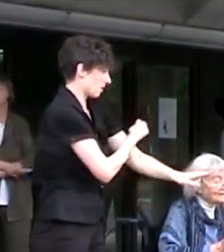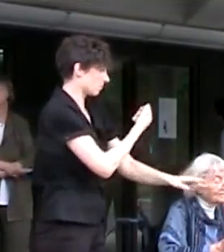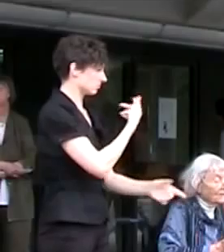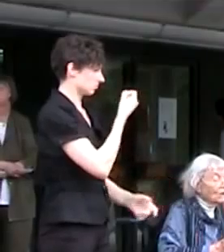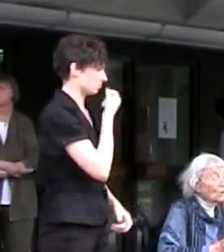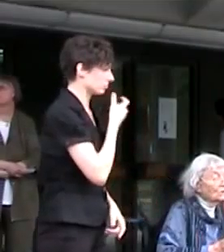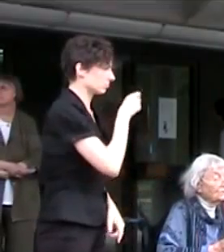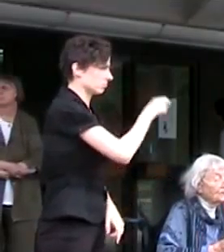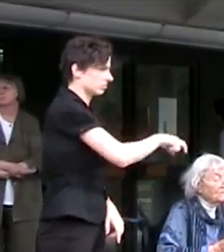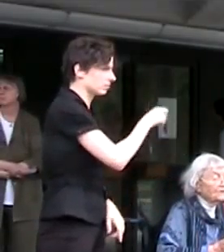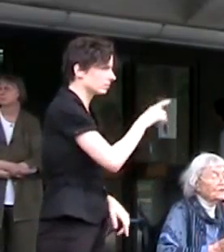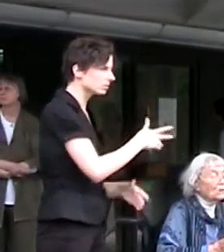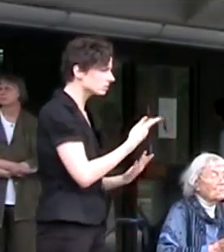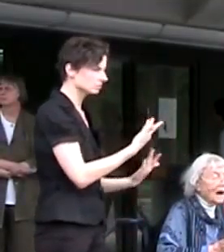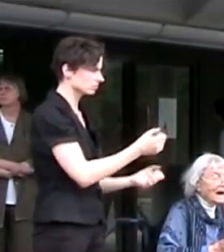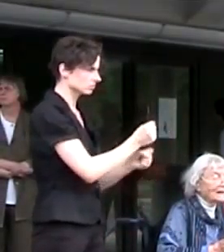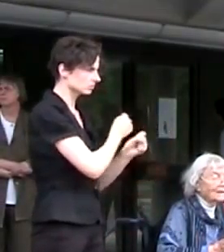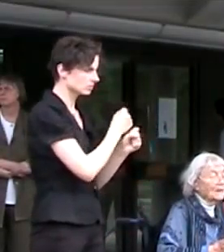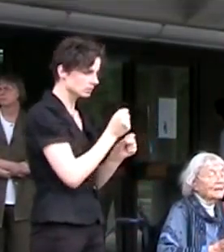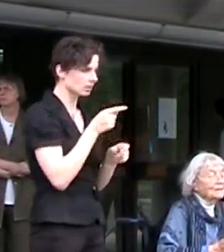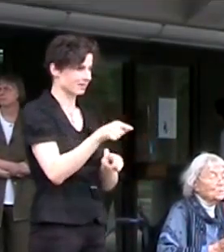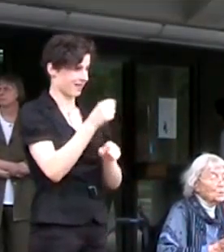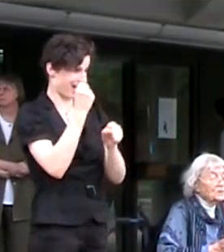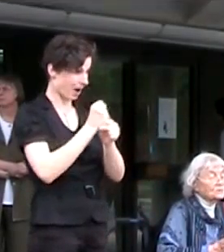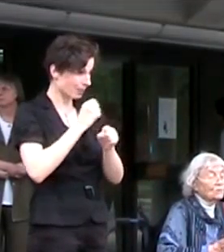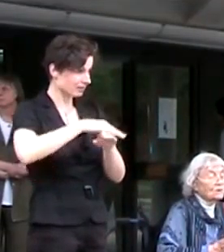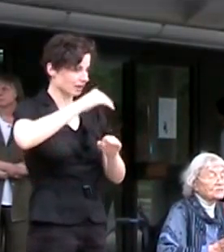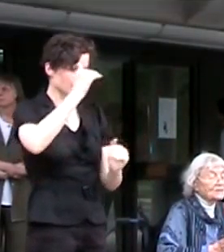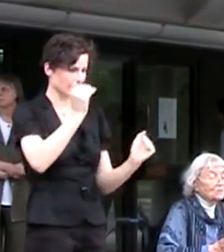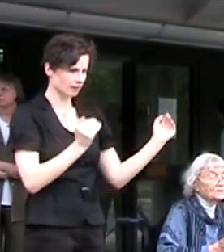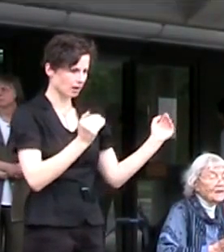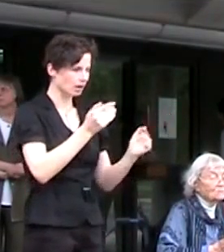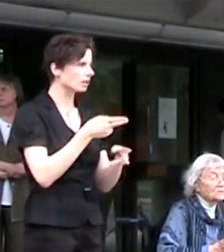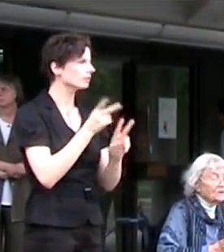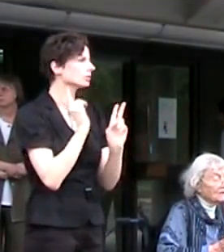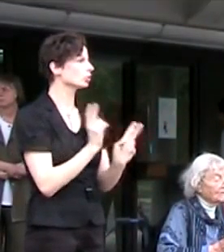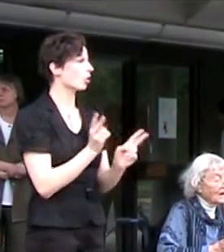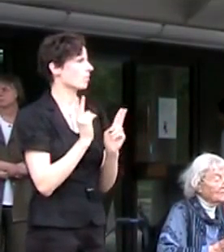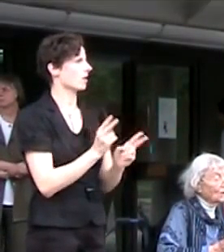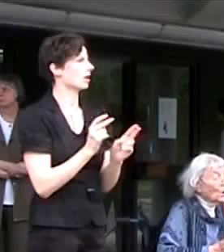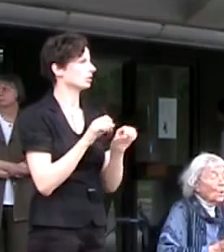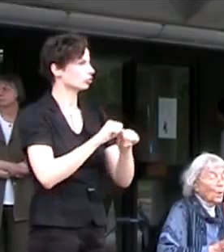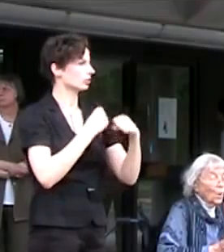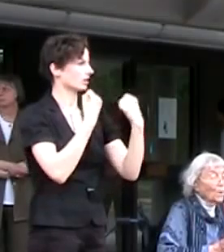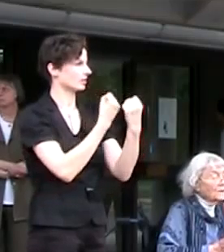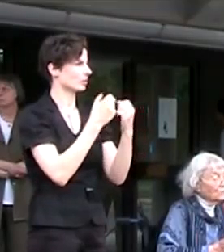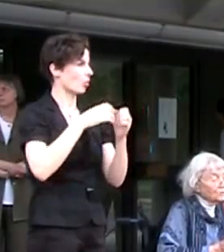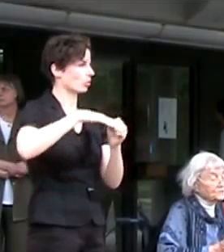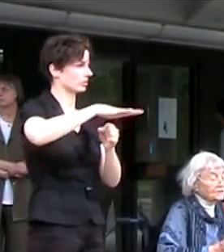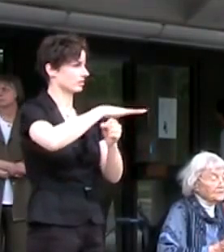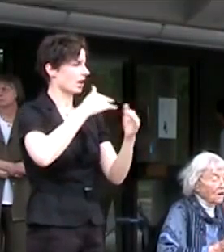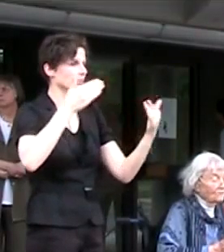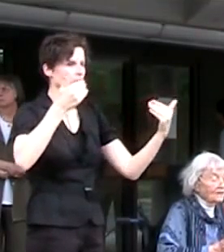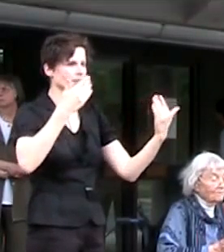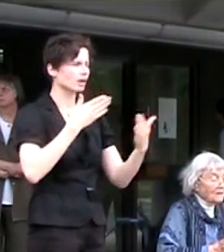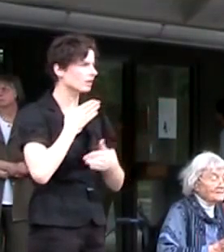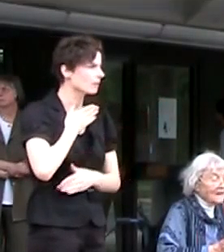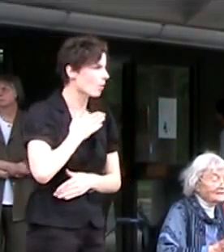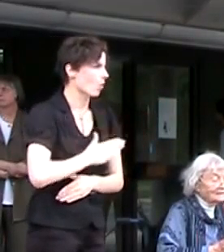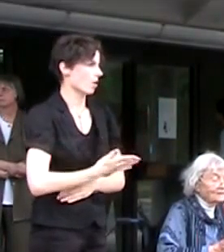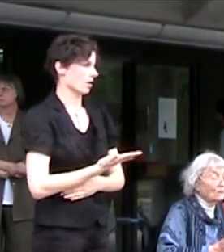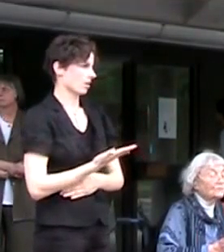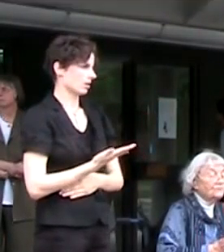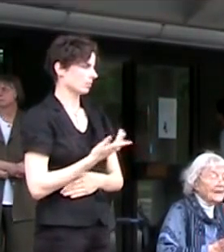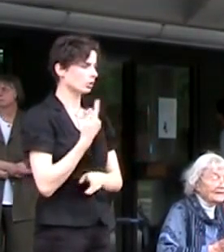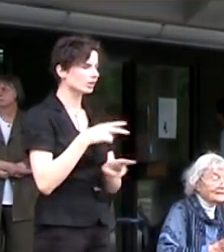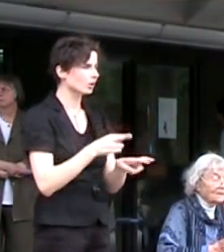Schach hielten. Und wie viel normaler die Gütersloher Stationsatmosphäre war. Ohne Rücksicht auf ihre